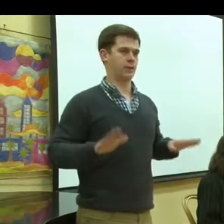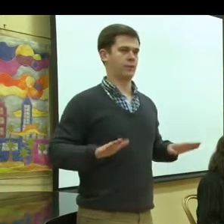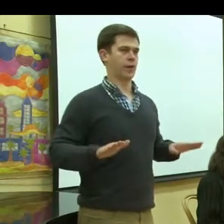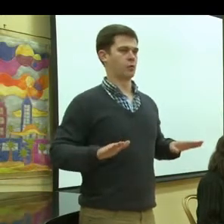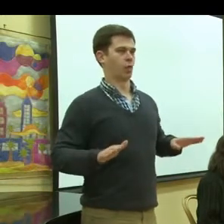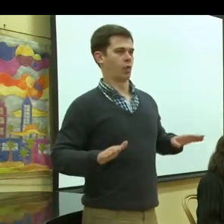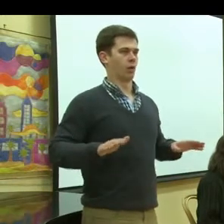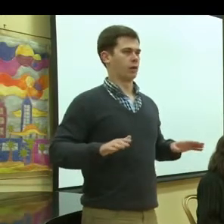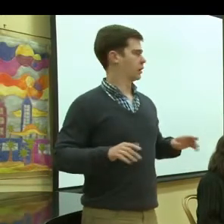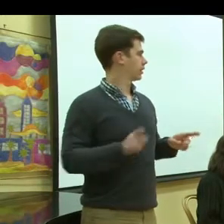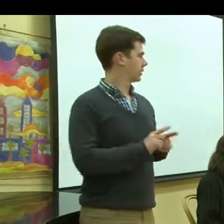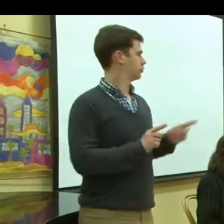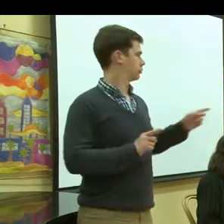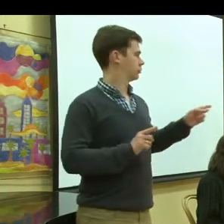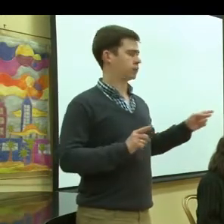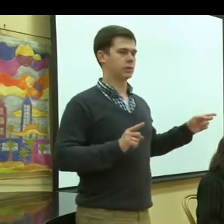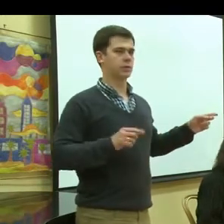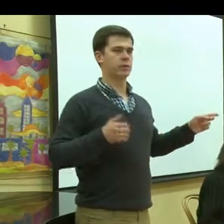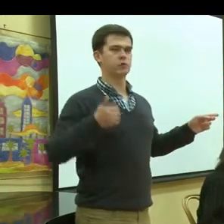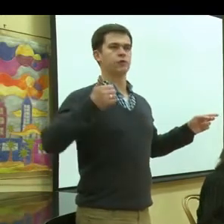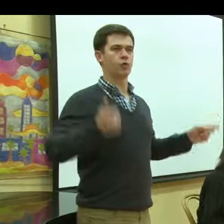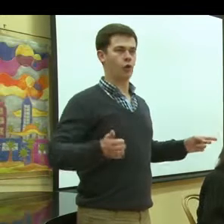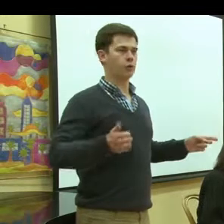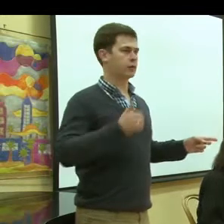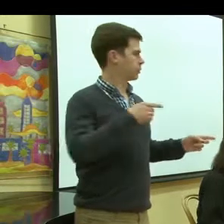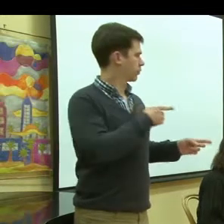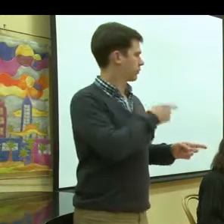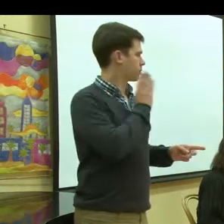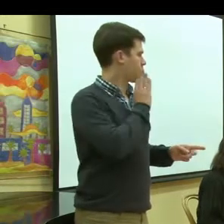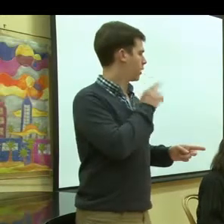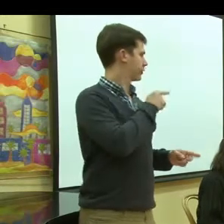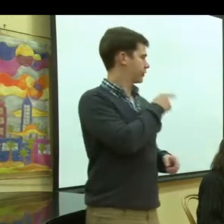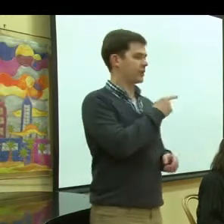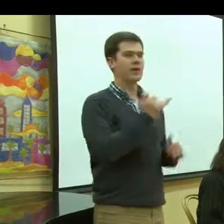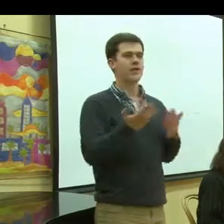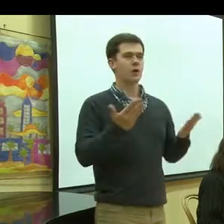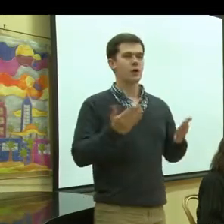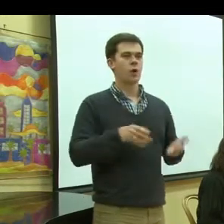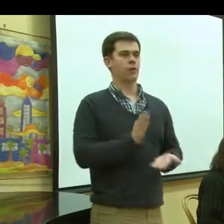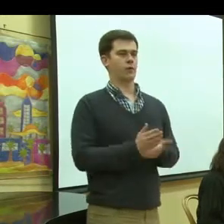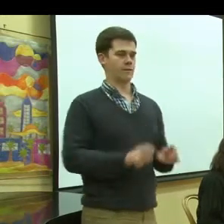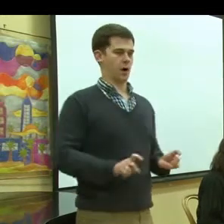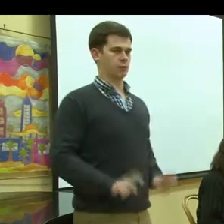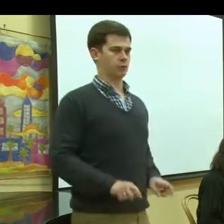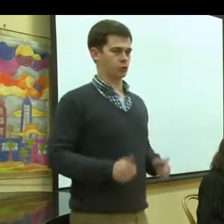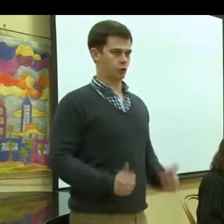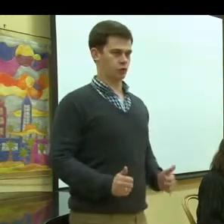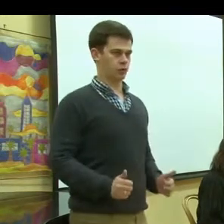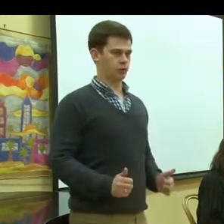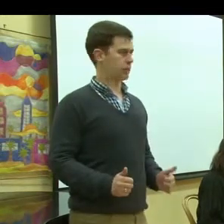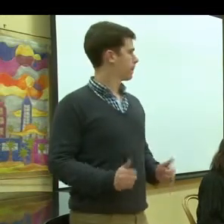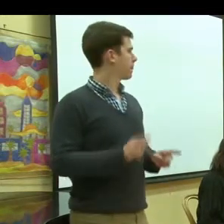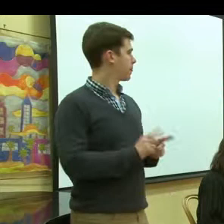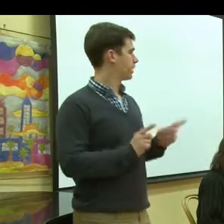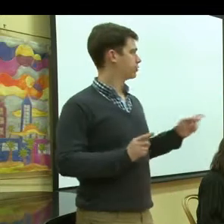Krystian właśnie teraz też stanął w takiej pozycji, w jakiej tą, no, chciał jakby zaprezentować tą równowagę. To, co jest też ważne, my zawsze w tangu, to Krystian też